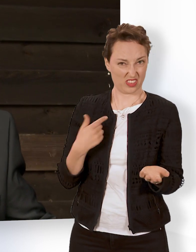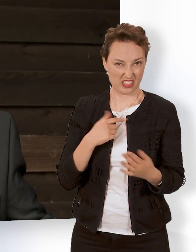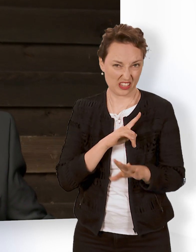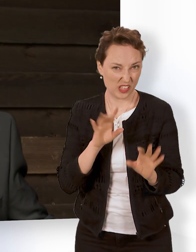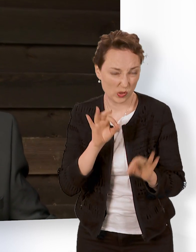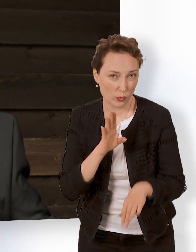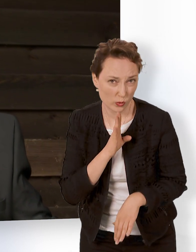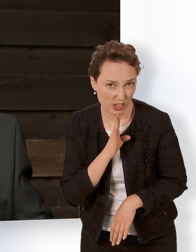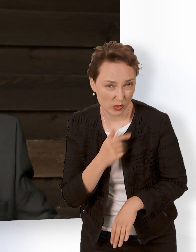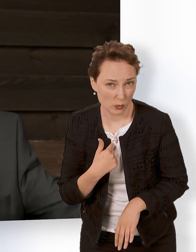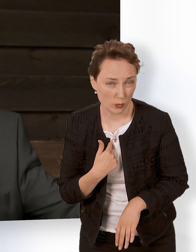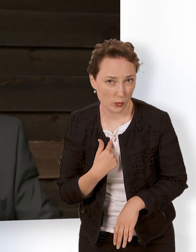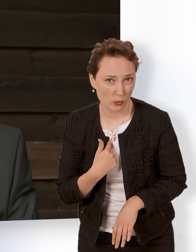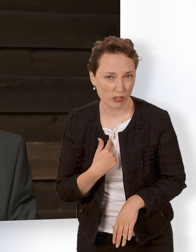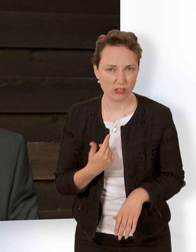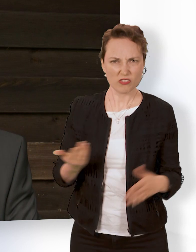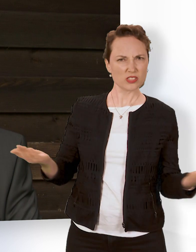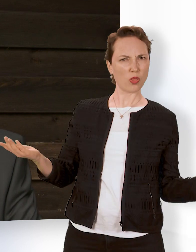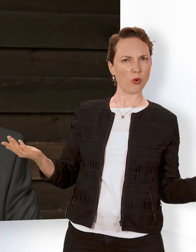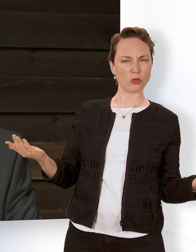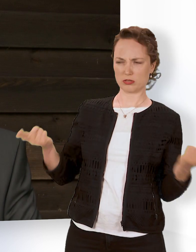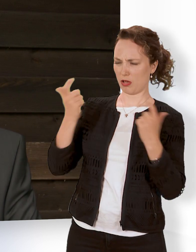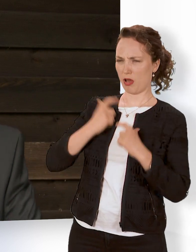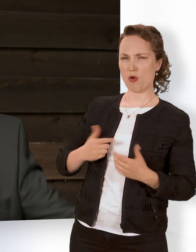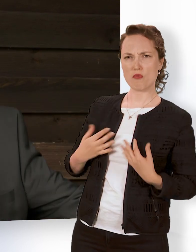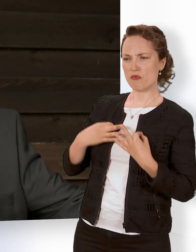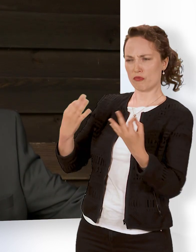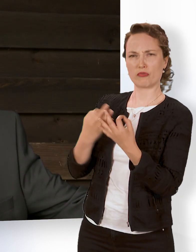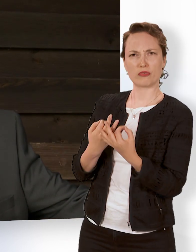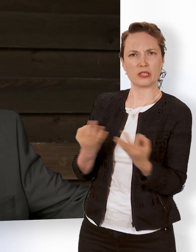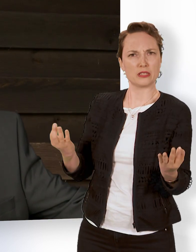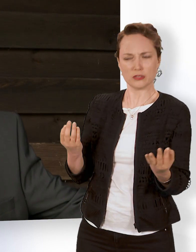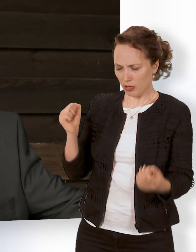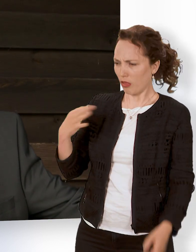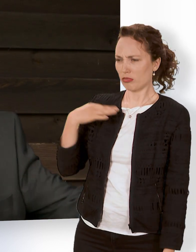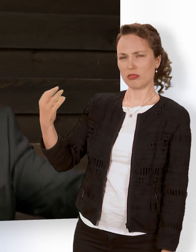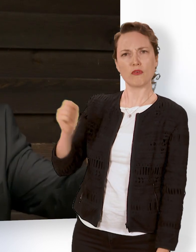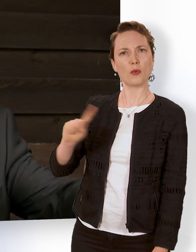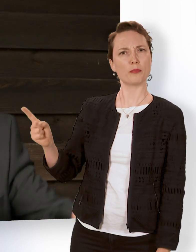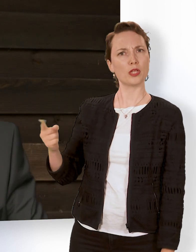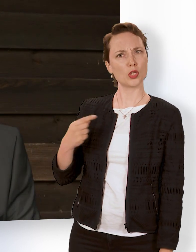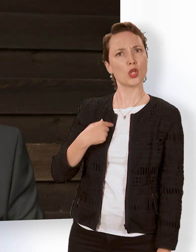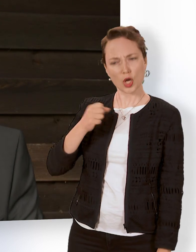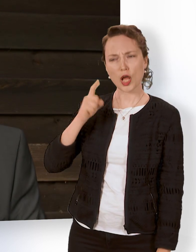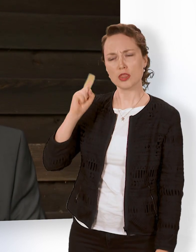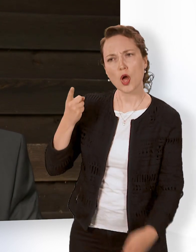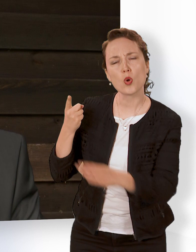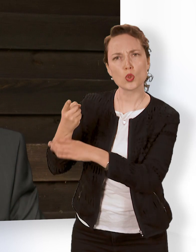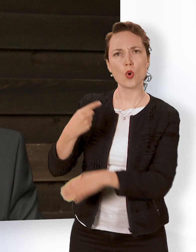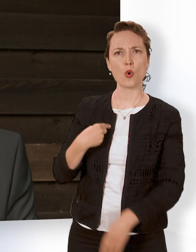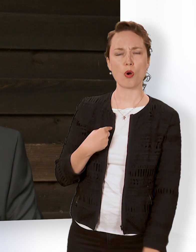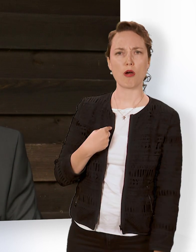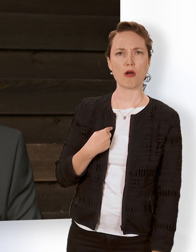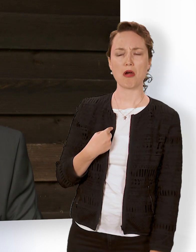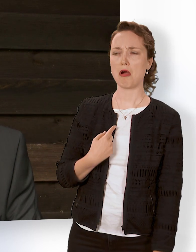genug? Was ist los? Warum wollt ihr mich nicht? Ihr könnt mich doch nehmen. Ich kann auch Tore schießen. Aber